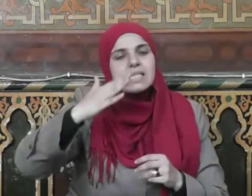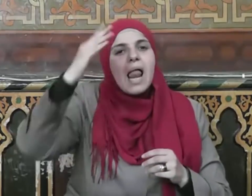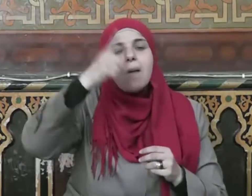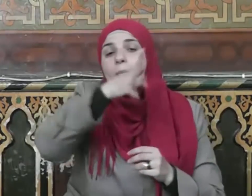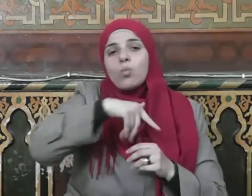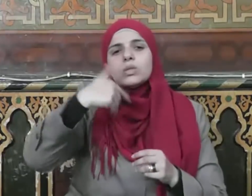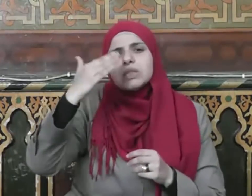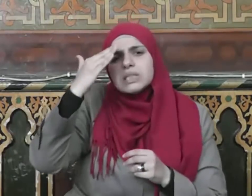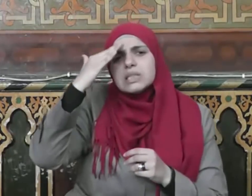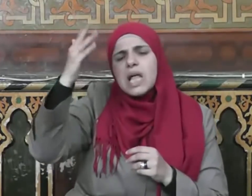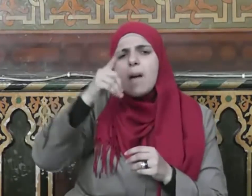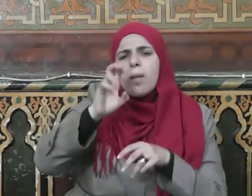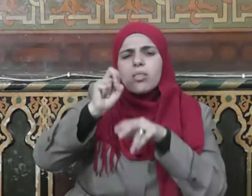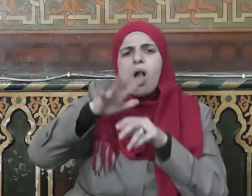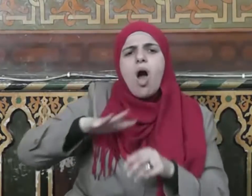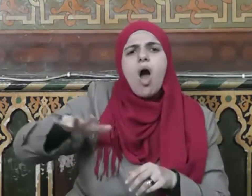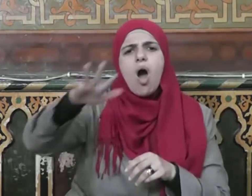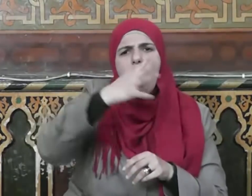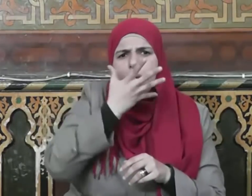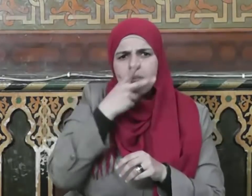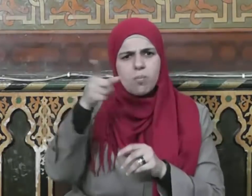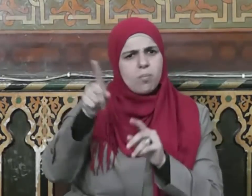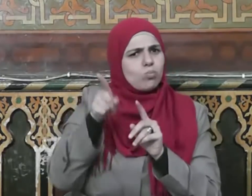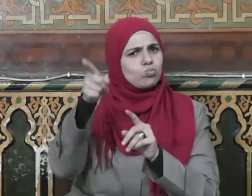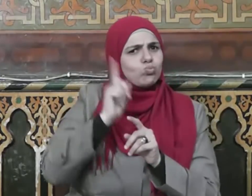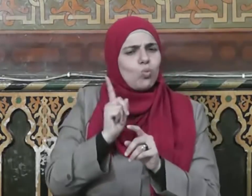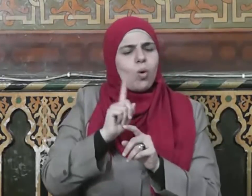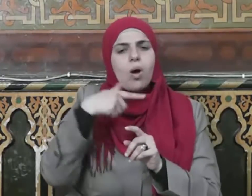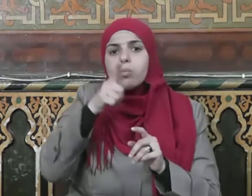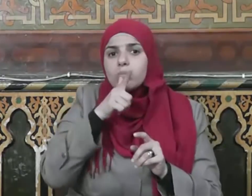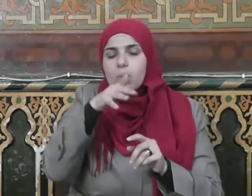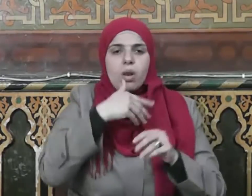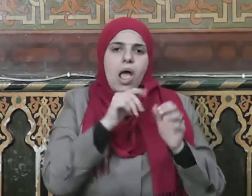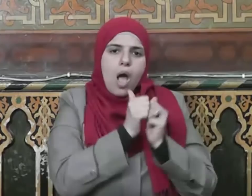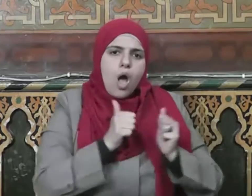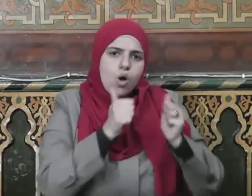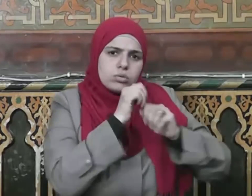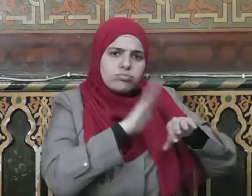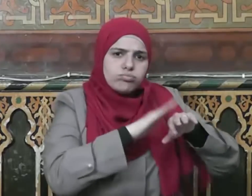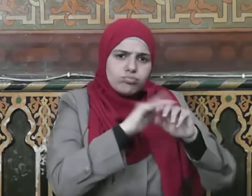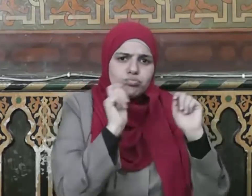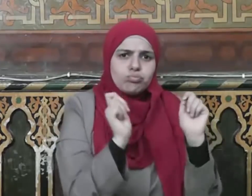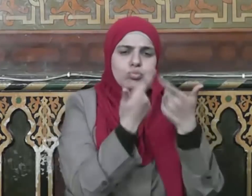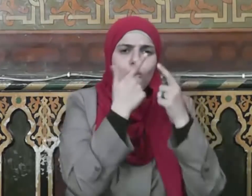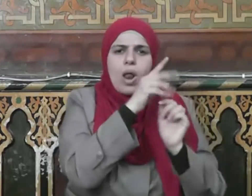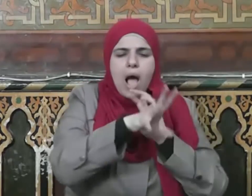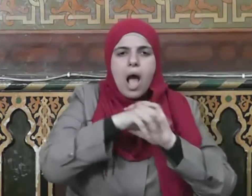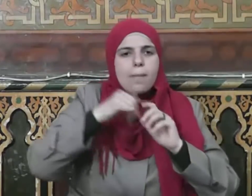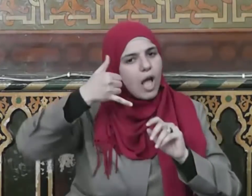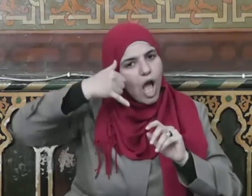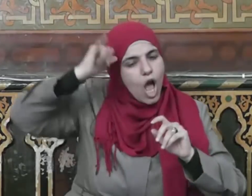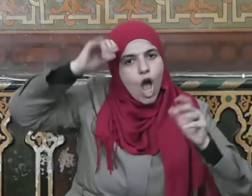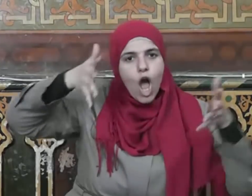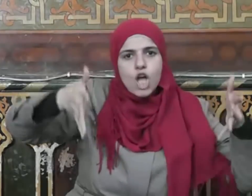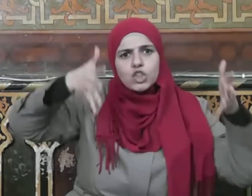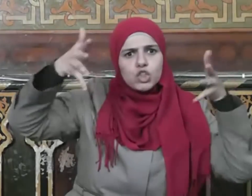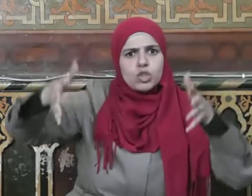سلام قوم منكرون، فراغ إلى أهله فجاء بعجل سمين